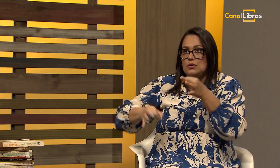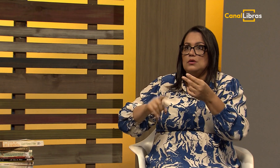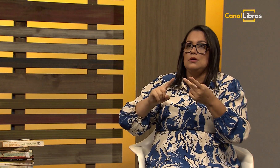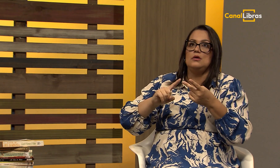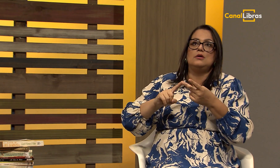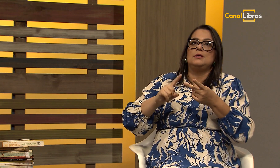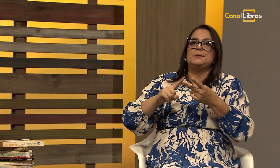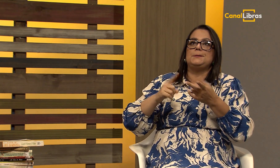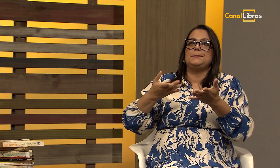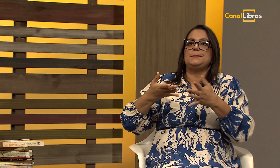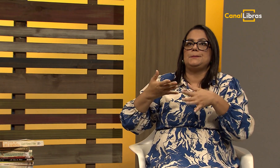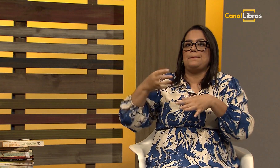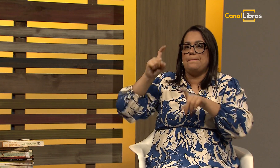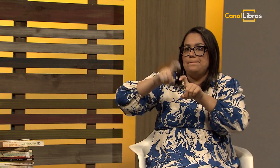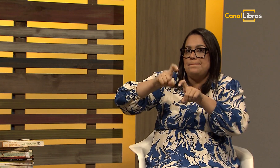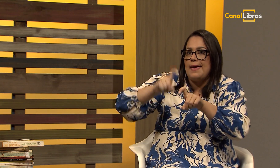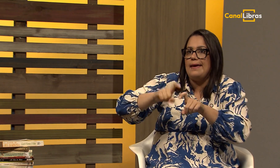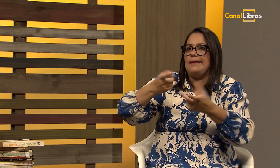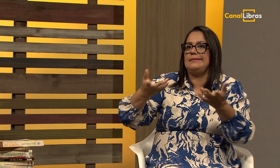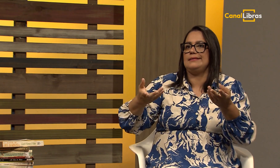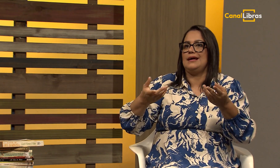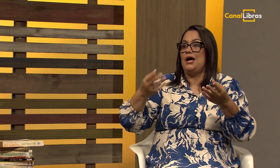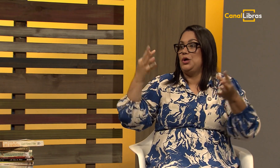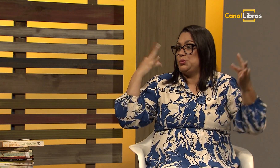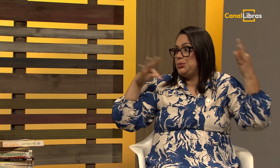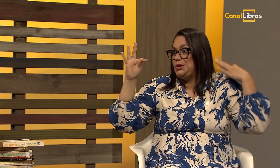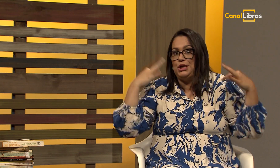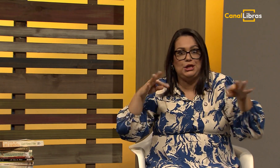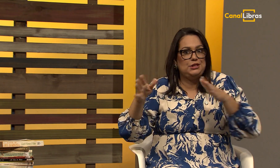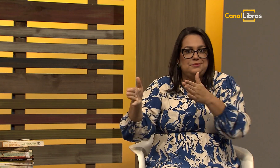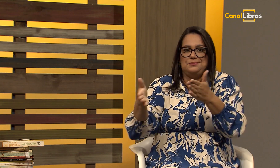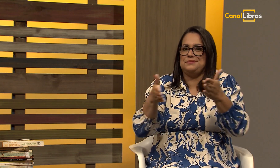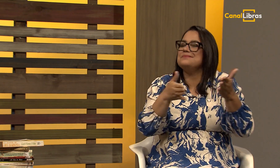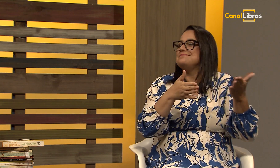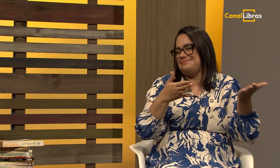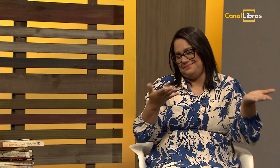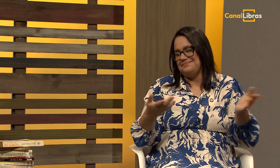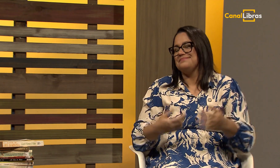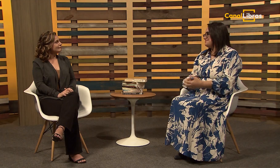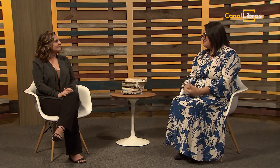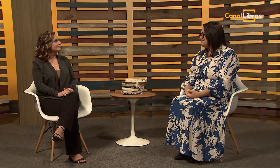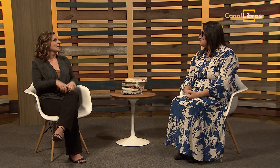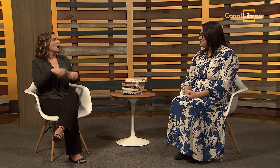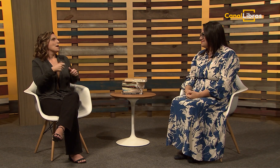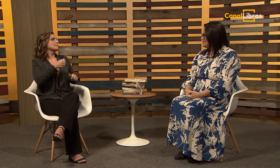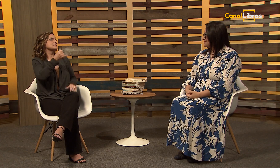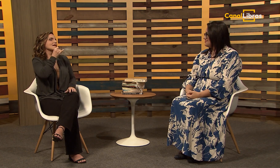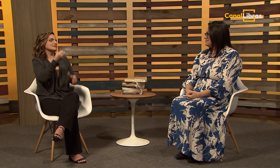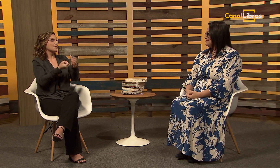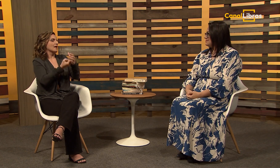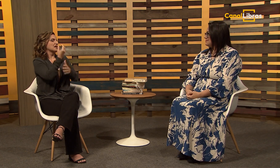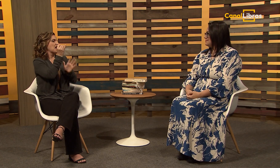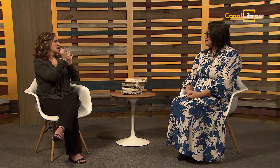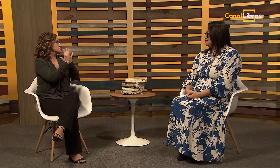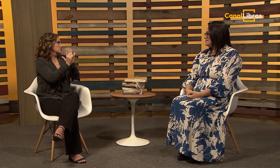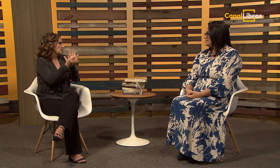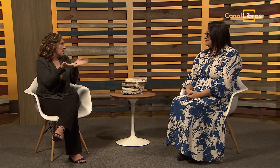como jurídica, médica, de turismo, dentre tantas outras. E também a criação